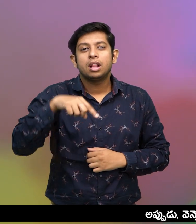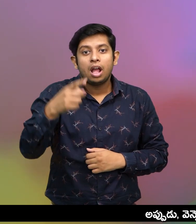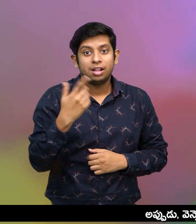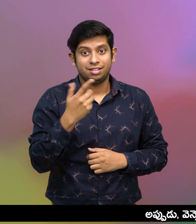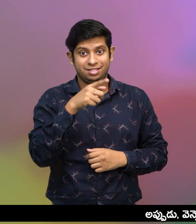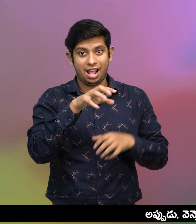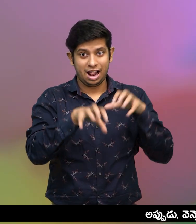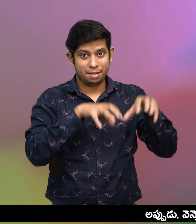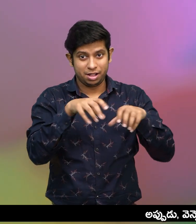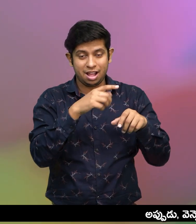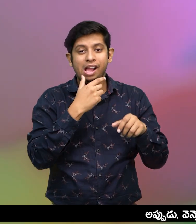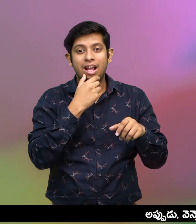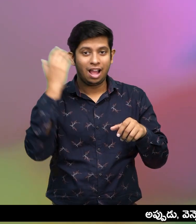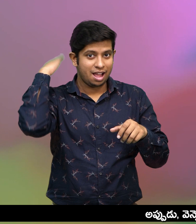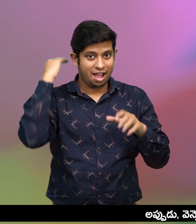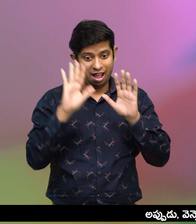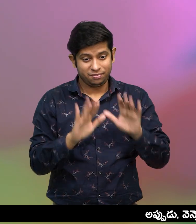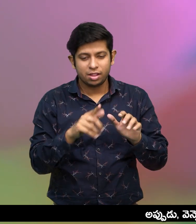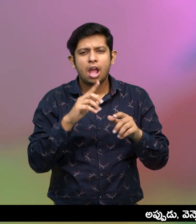అప్పుడు వెన్నెముక ఉన్న జంతువుల సంగతేంటి?